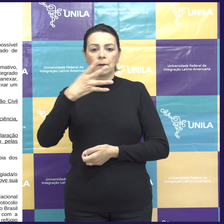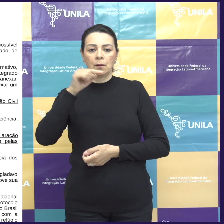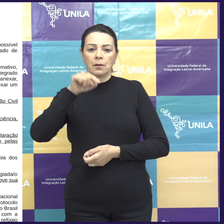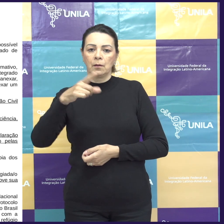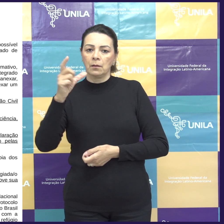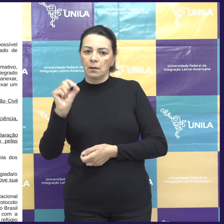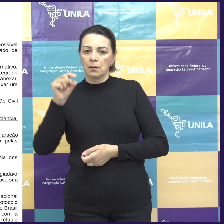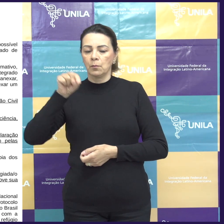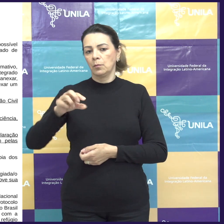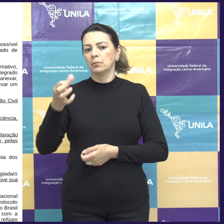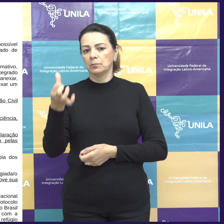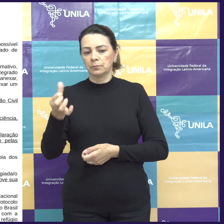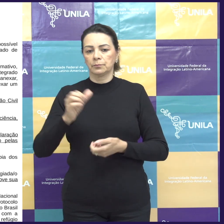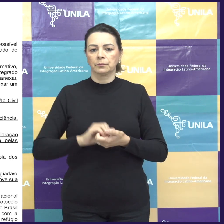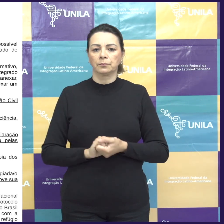4.10.6